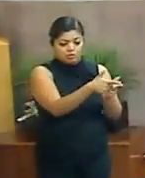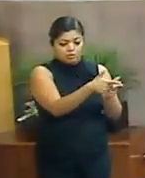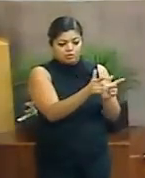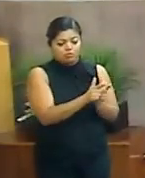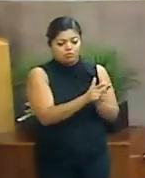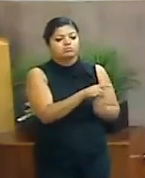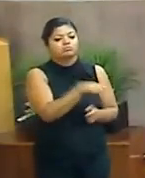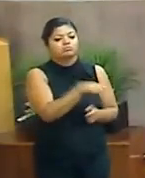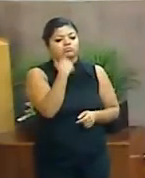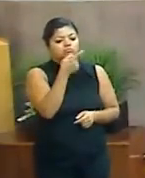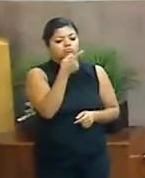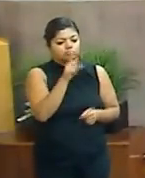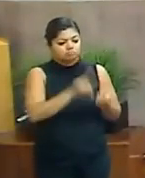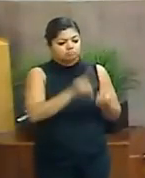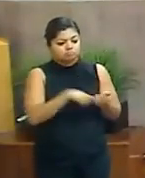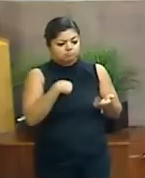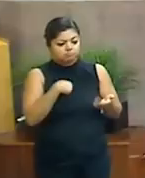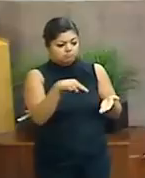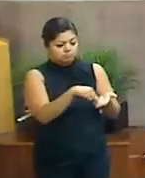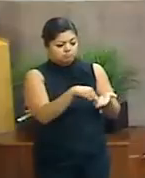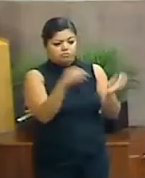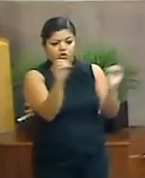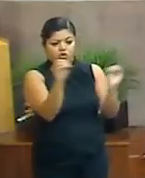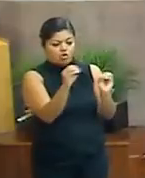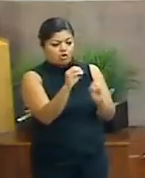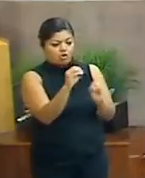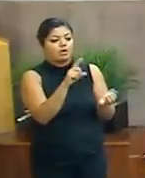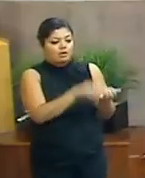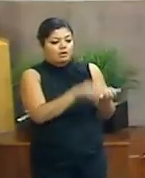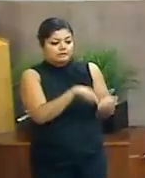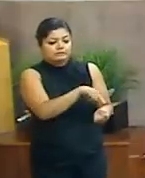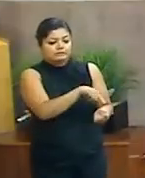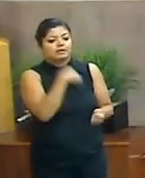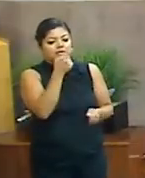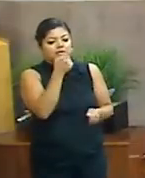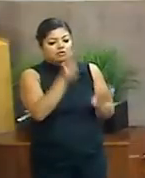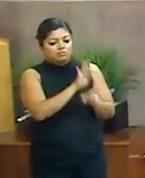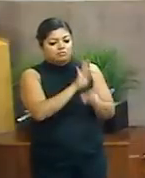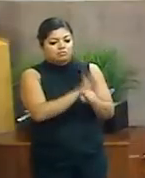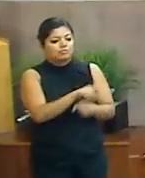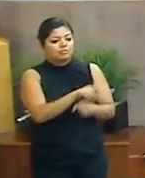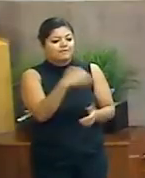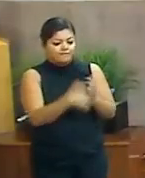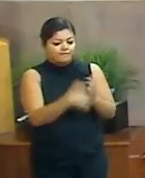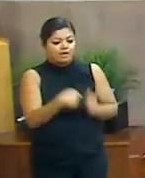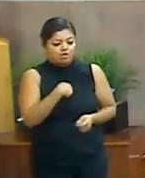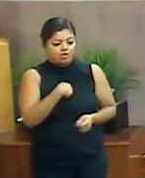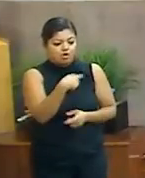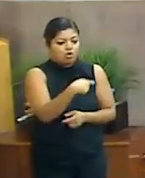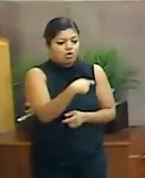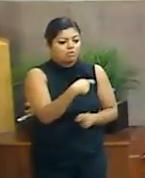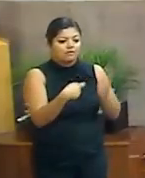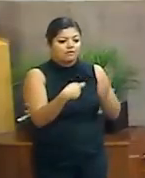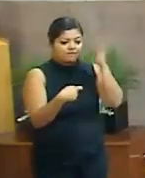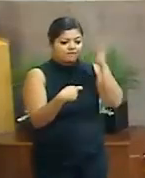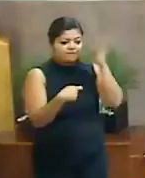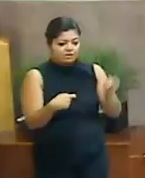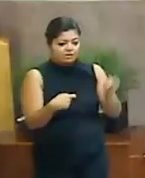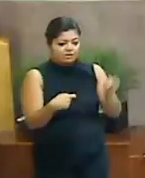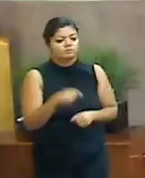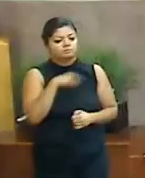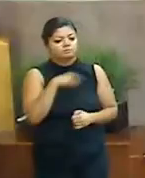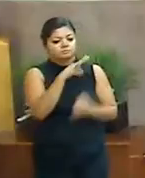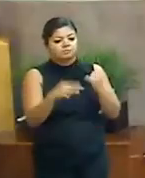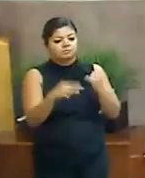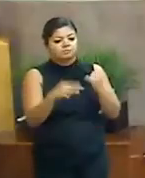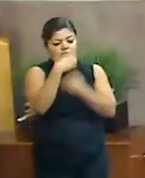participó el desconocimiento de la firma de manera seria es de suponer eso finalmente no cuenta